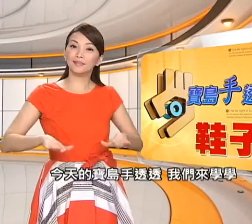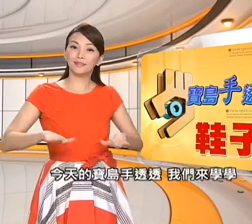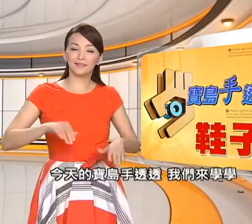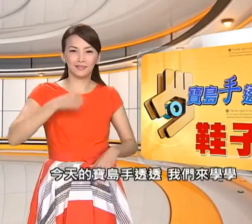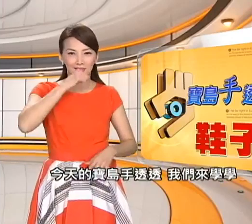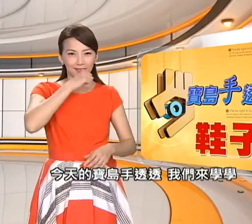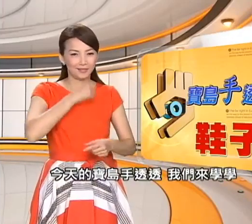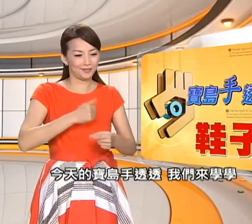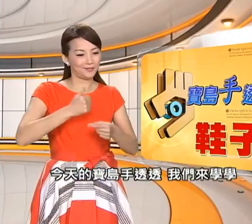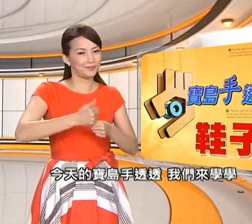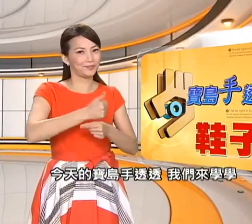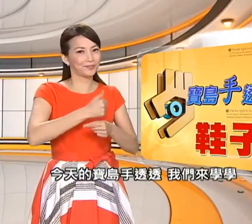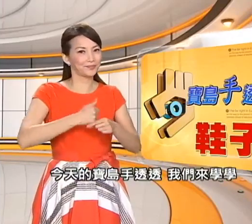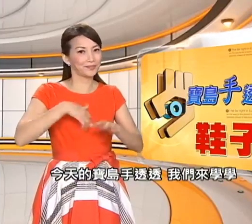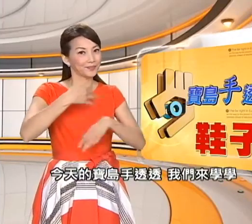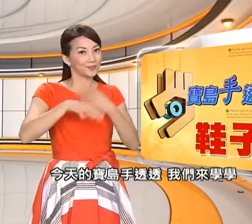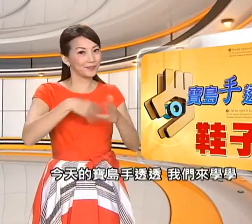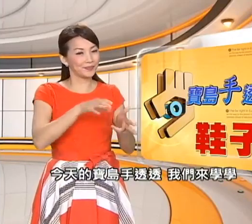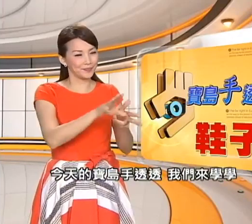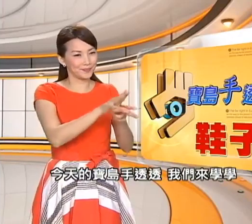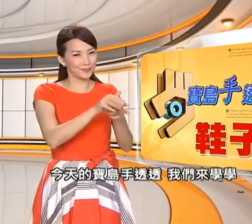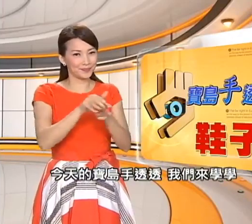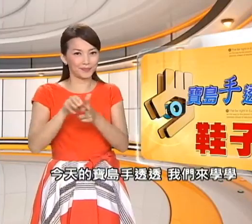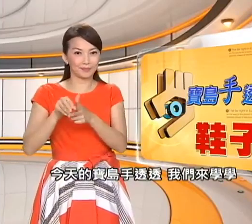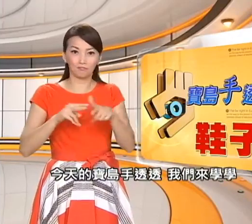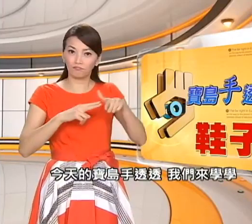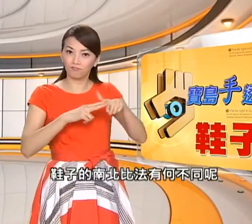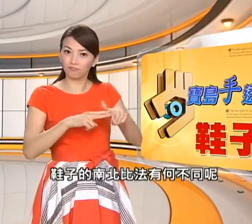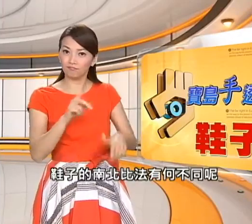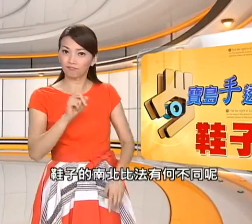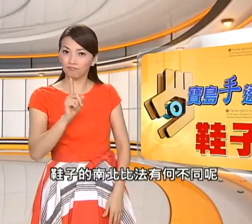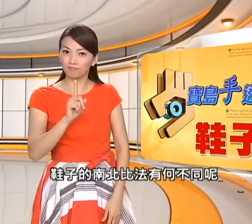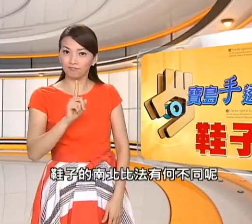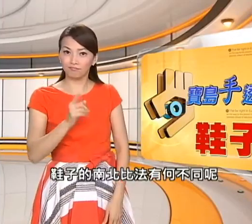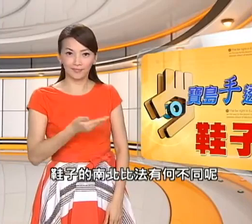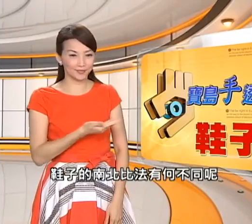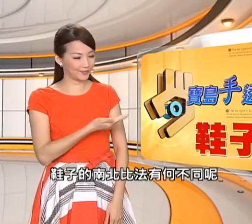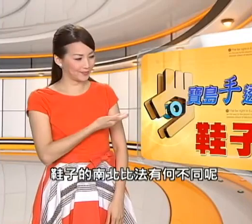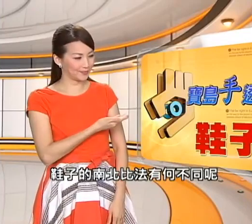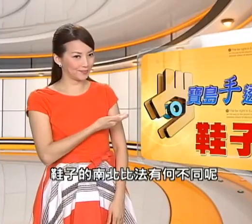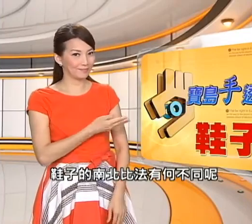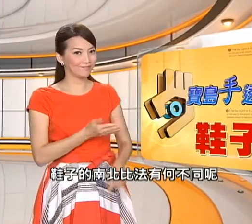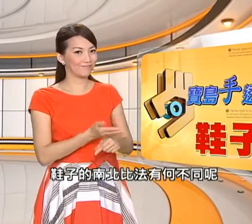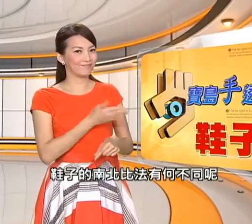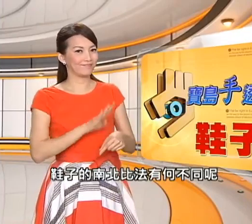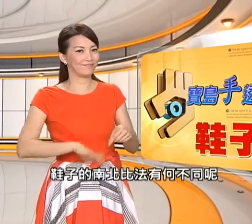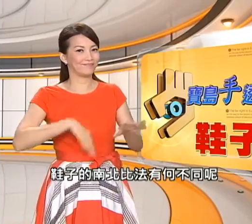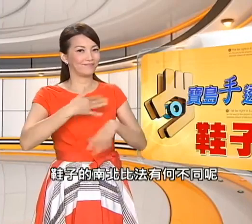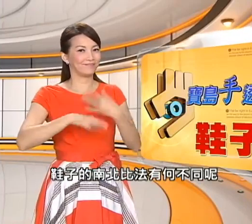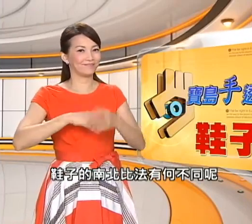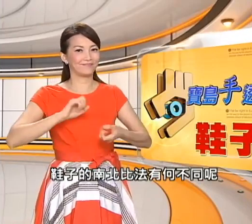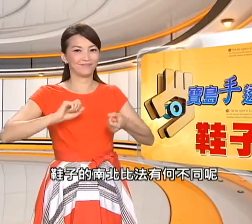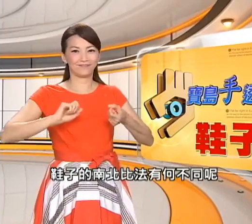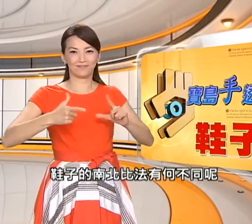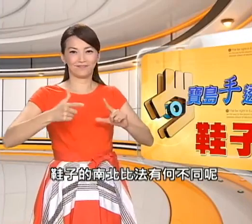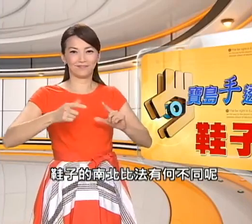今天的宝岛小透透，我们就来学学鞋子的南北笔法有何不同呢？